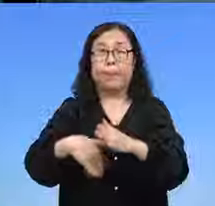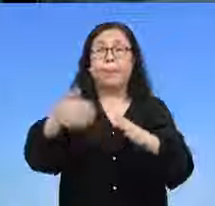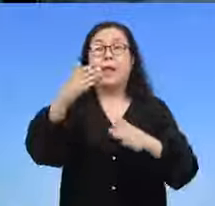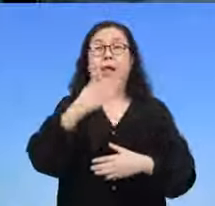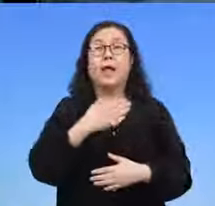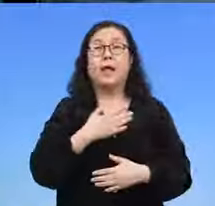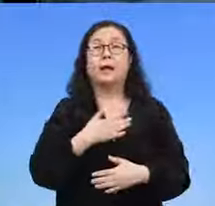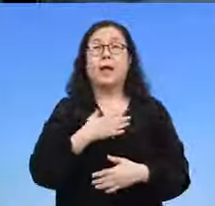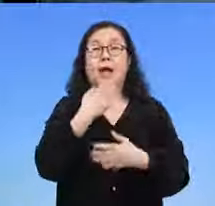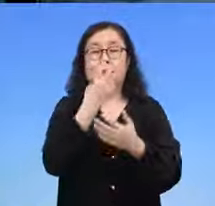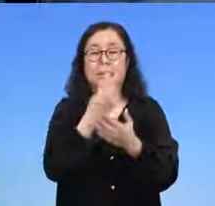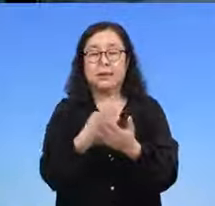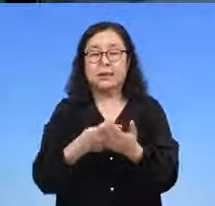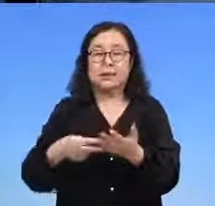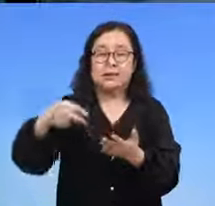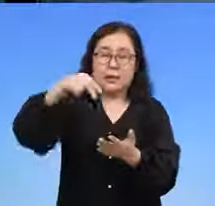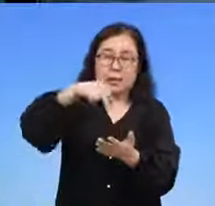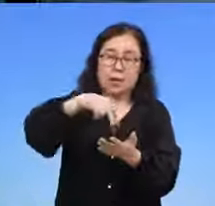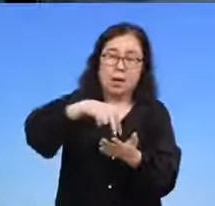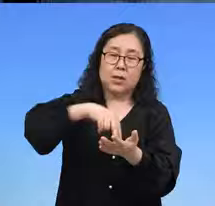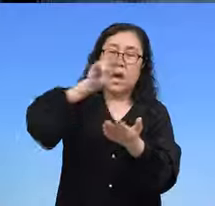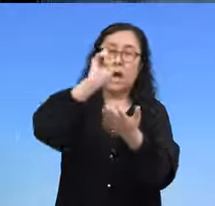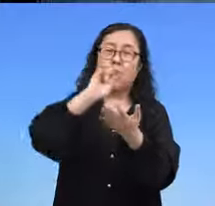나는 일어나 노래하리.